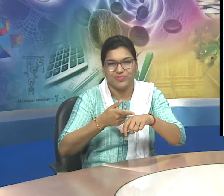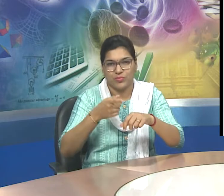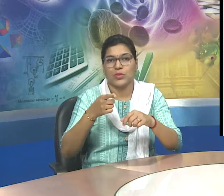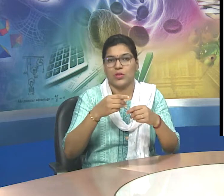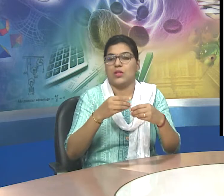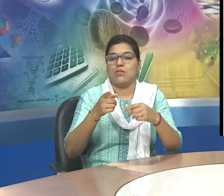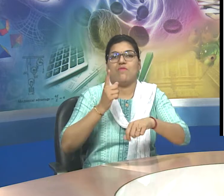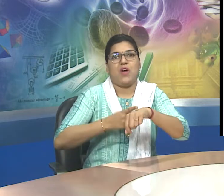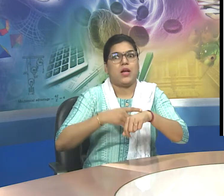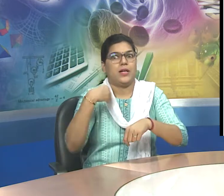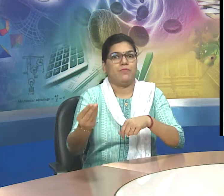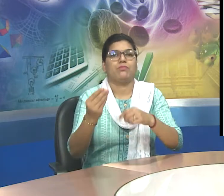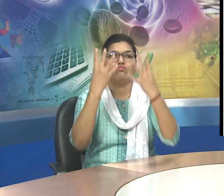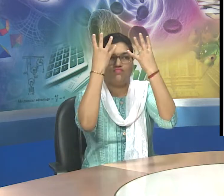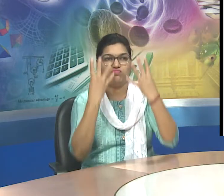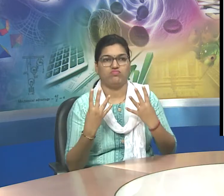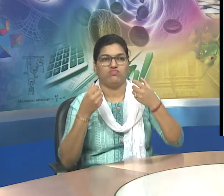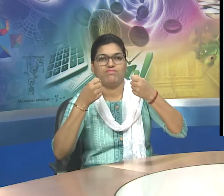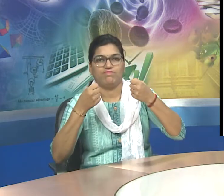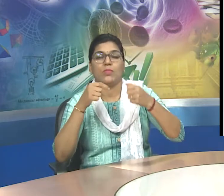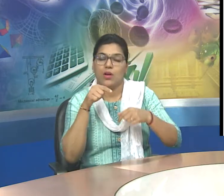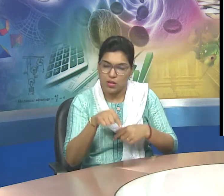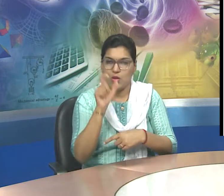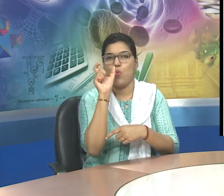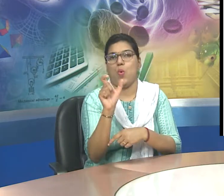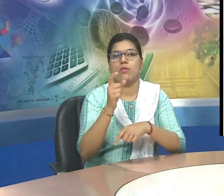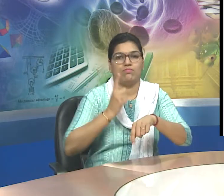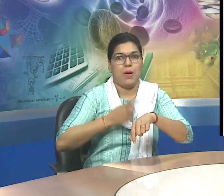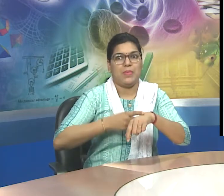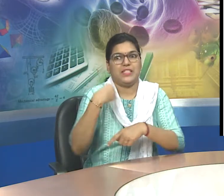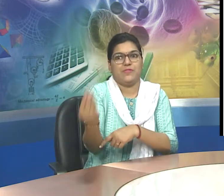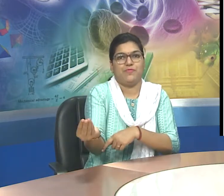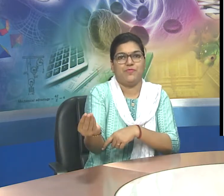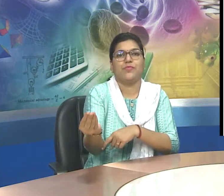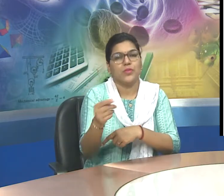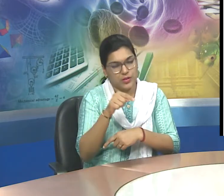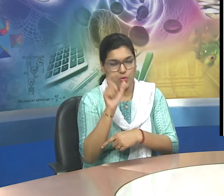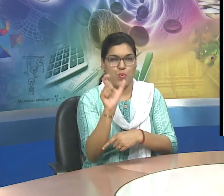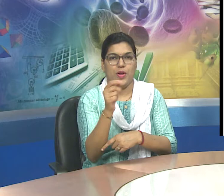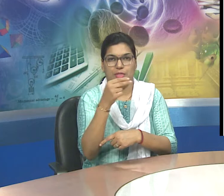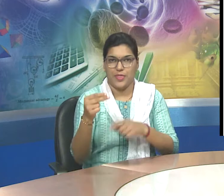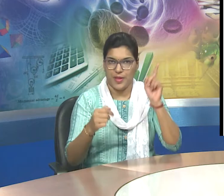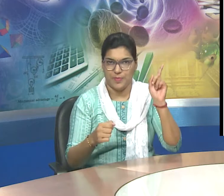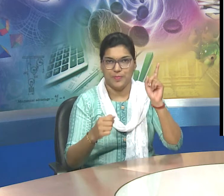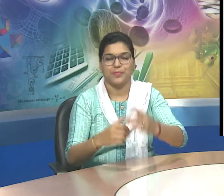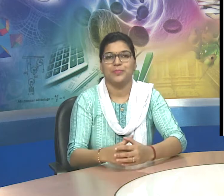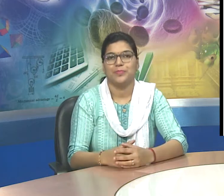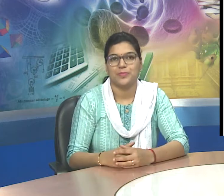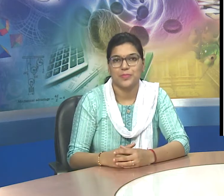में आप जेल भी हो सकती है, और कुछ मनी के तौर पे जो आर्थिक दंड का भुगतान भी करना